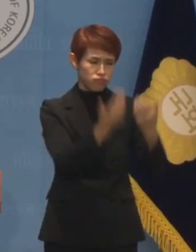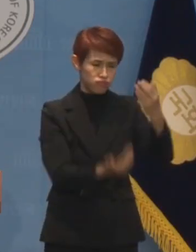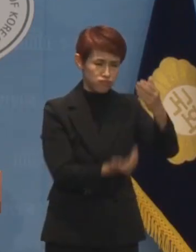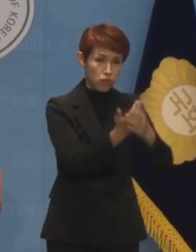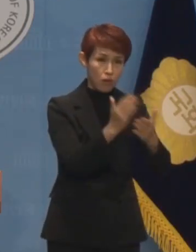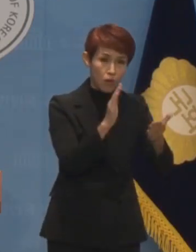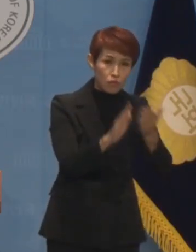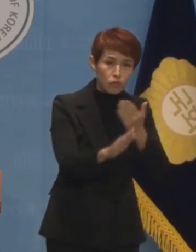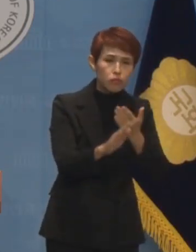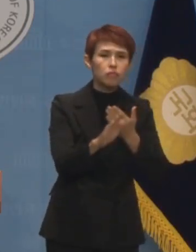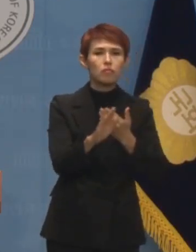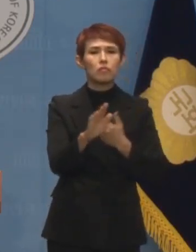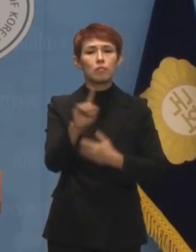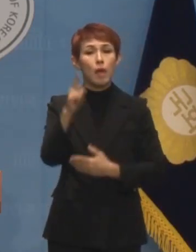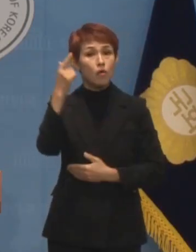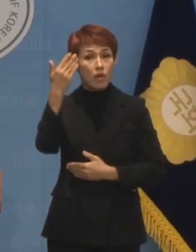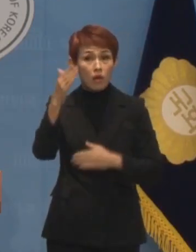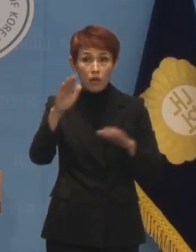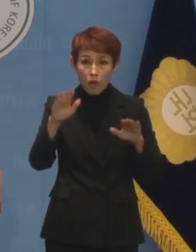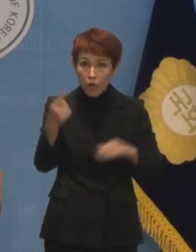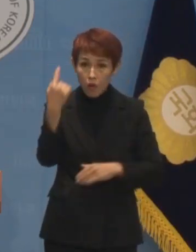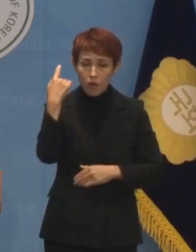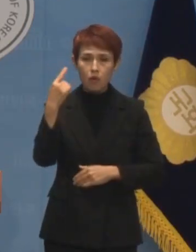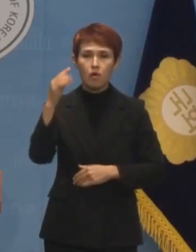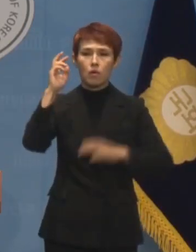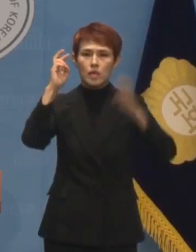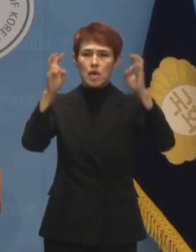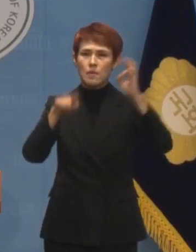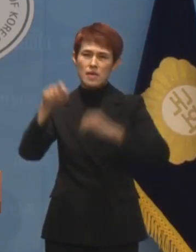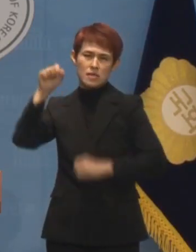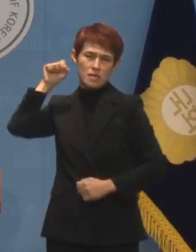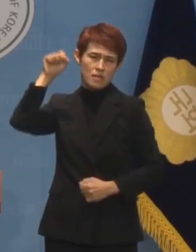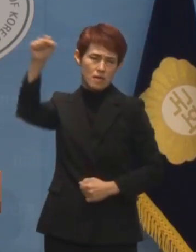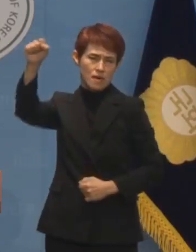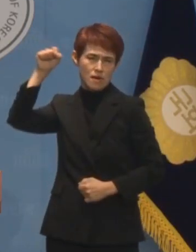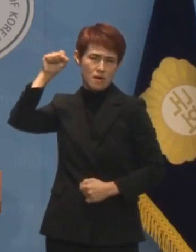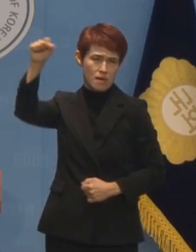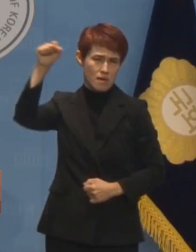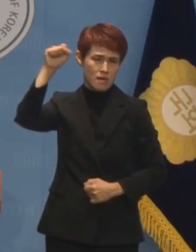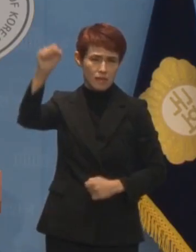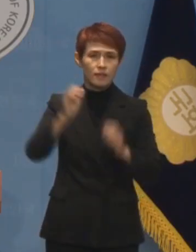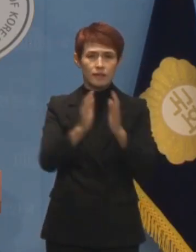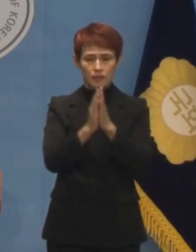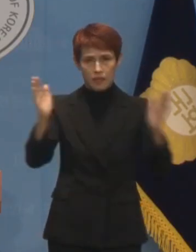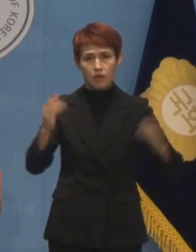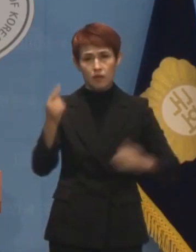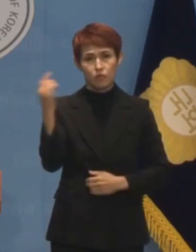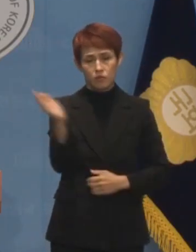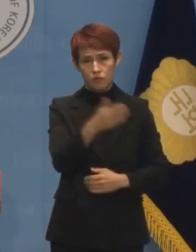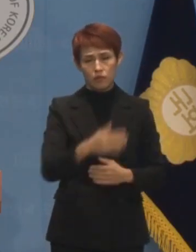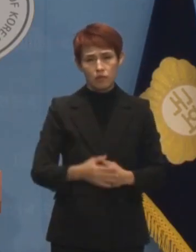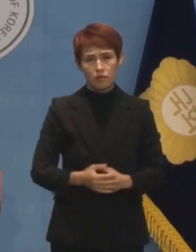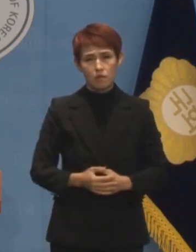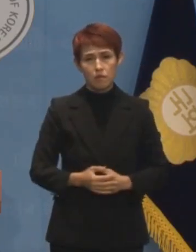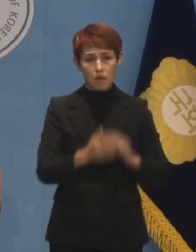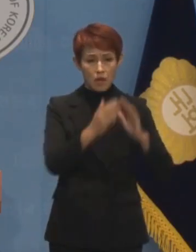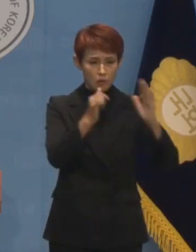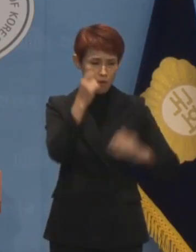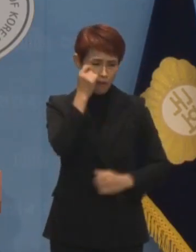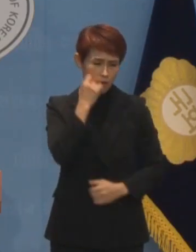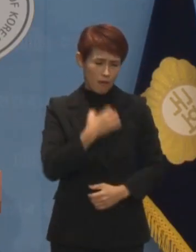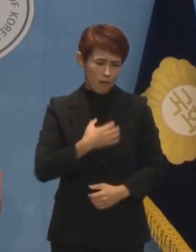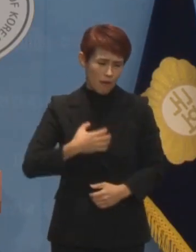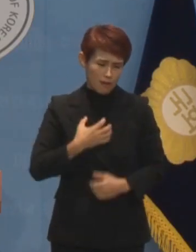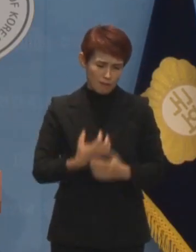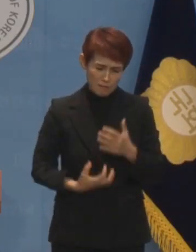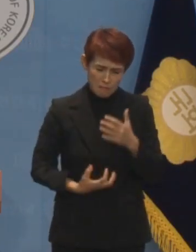109일인 어제 에스코넥 본사 앞에서 무기한 농성에 돌입했습니다. 이들의 슬픔과 분노는